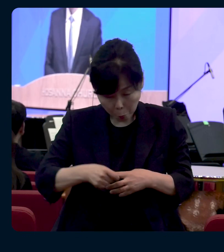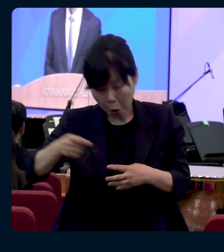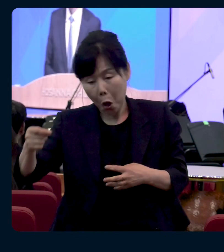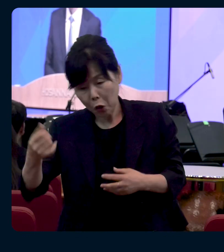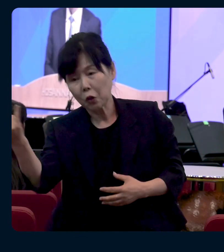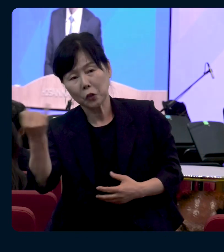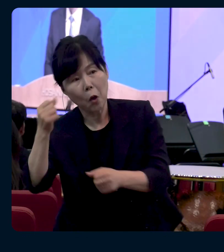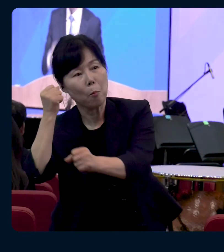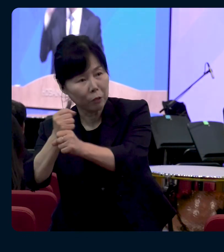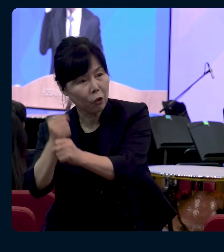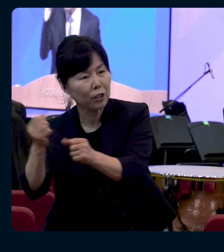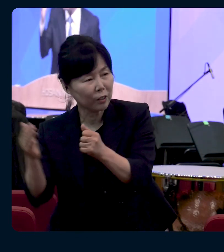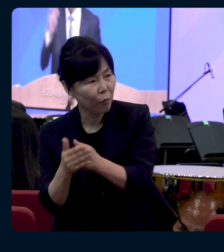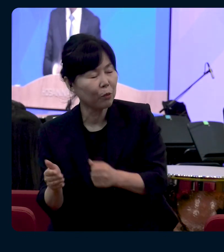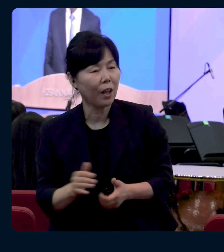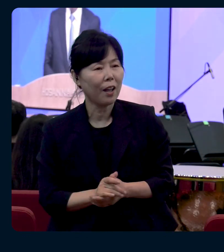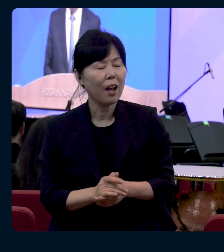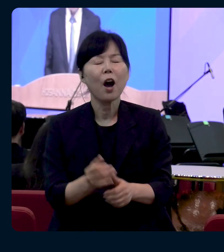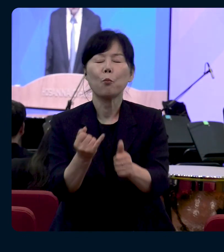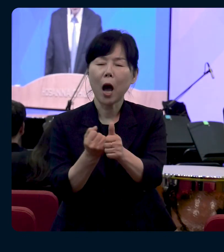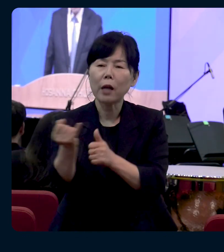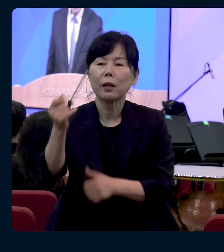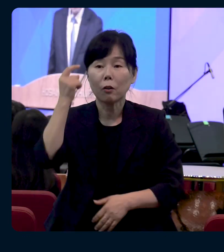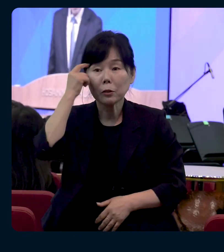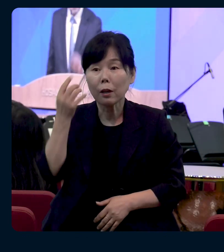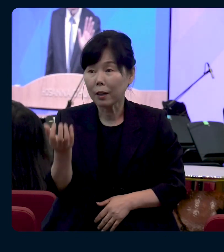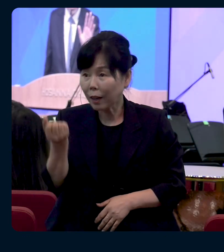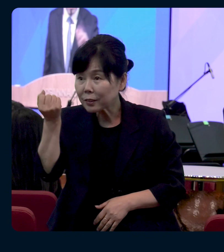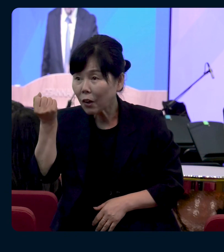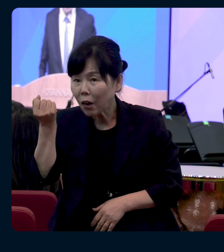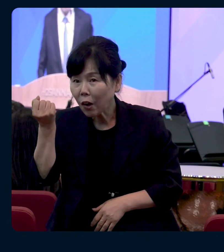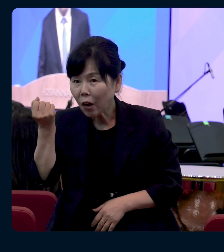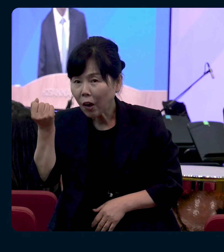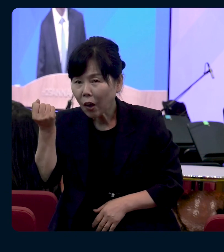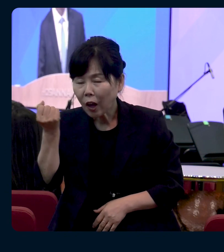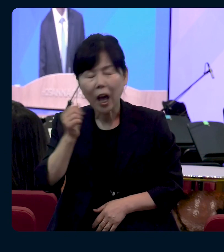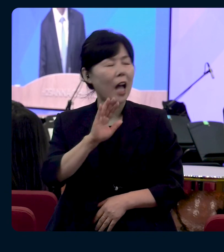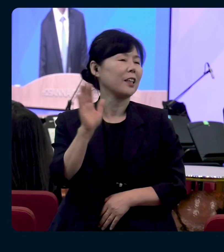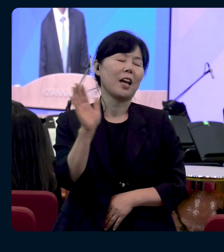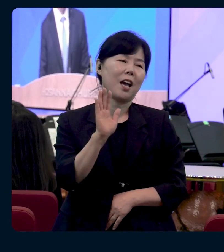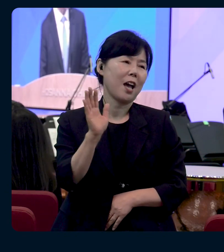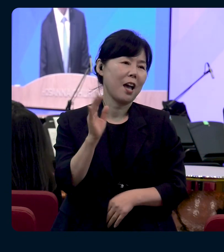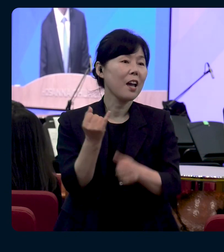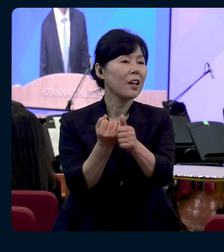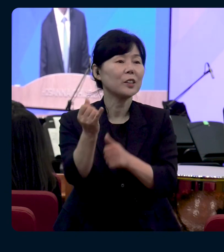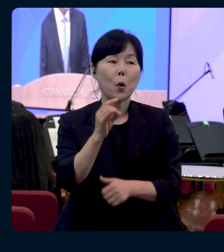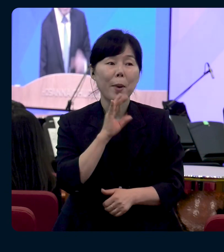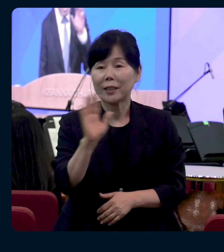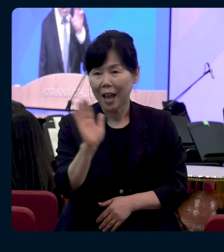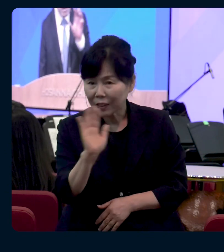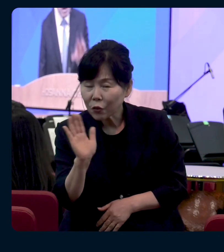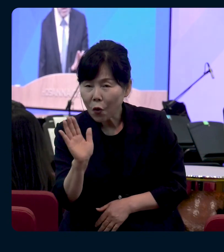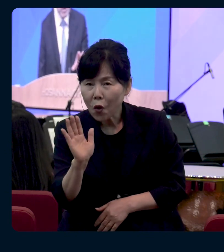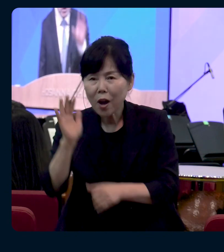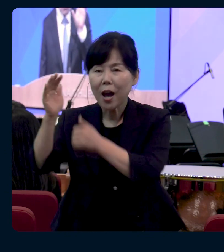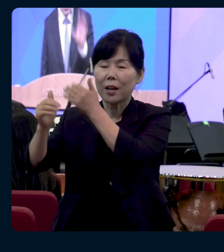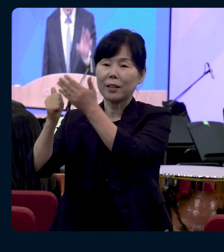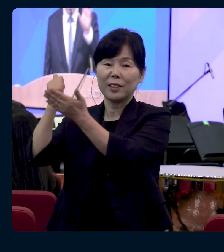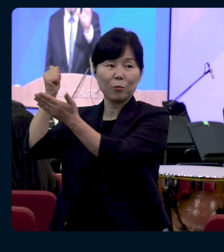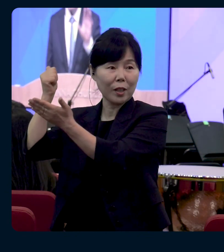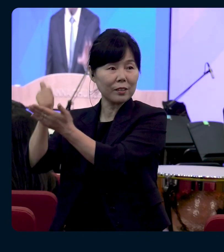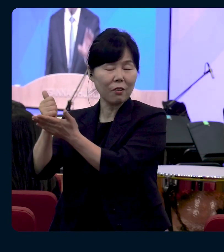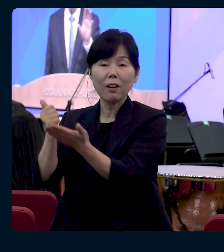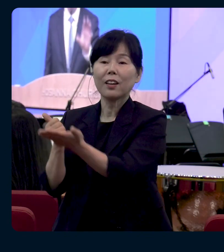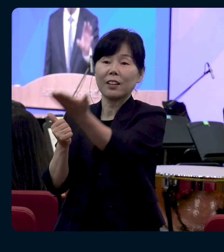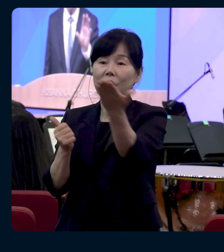하셨으니까, 혹은 아내를 말한다 이렇게 알고 있는데 그렇지 않습니다. 이거는 정확히 말하면 하나님이